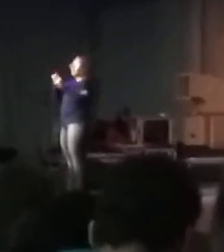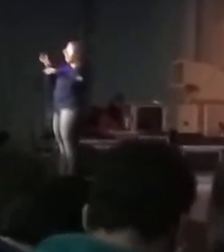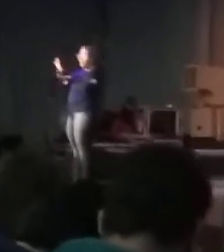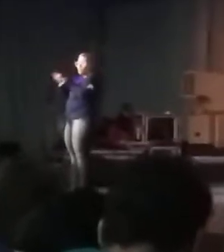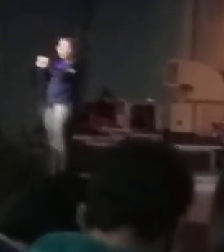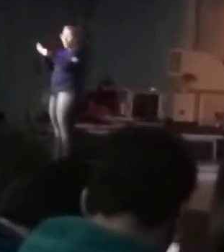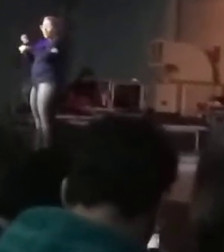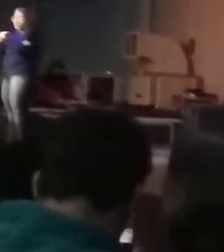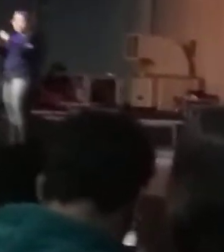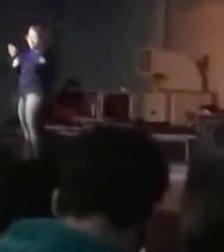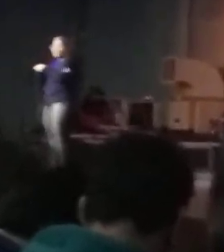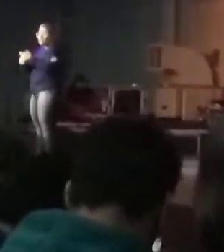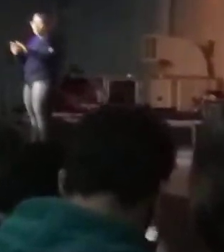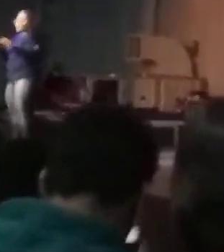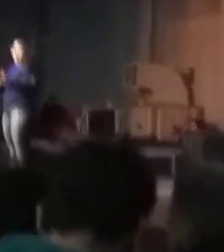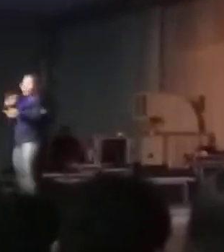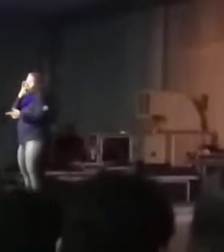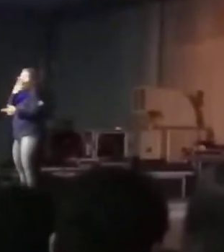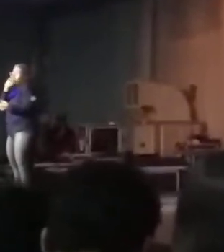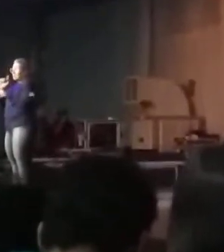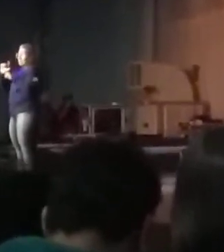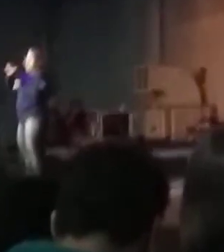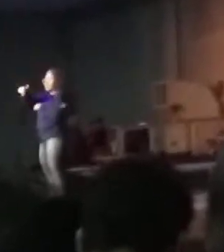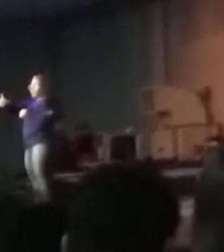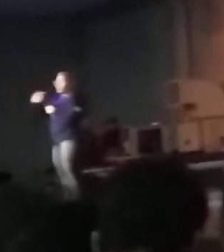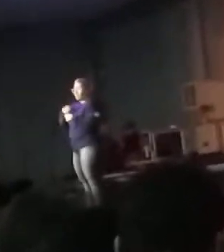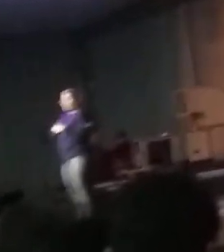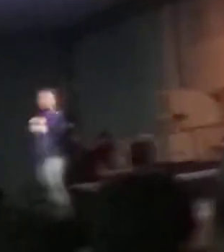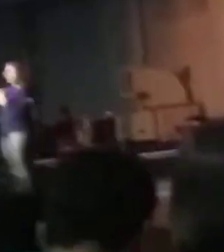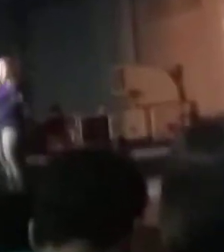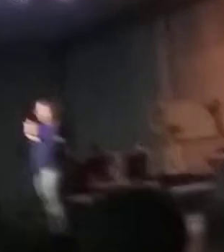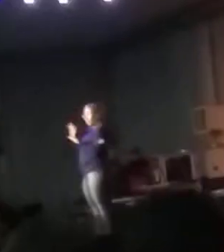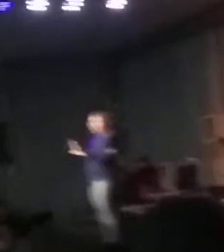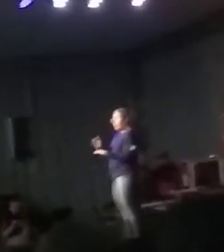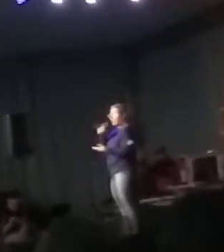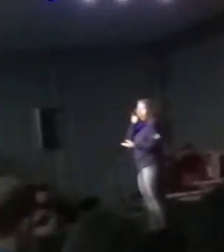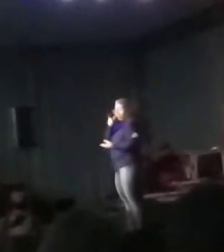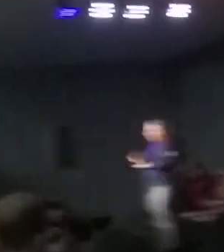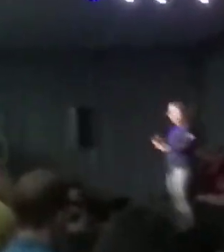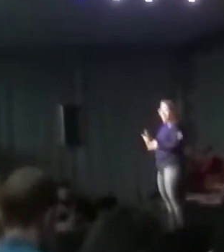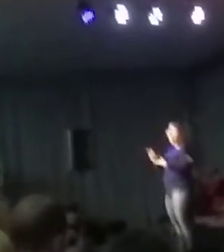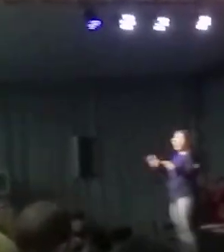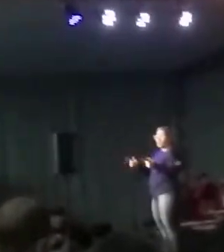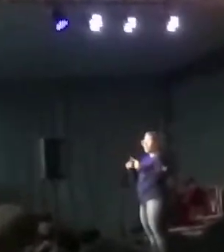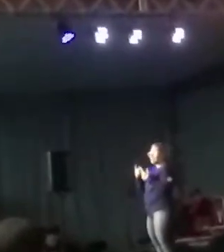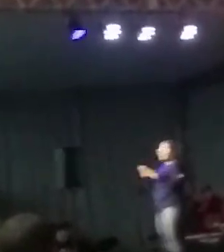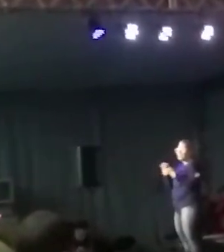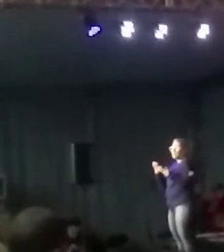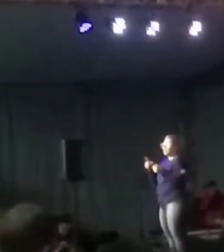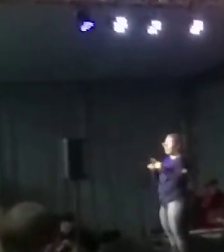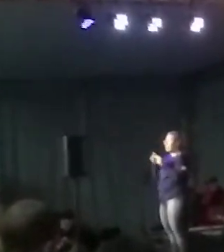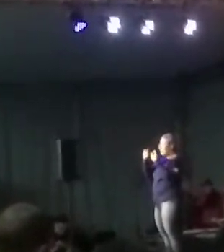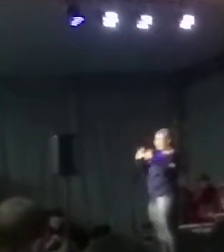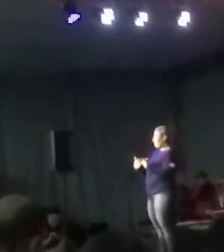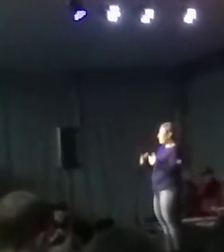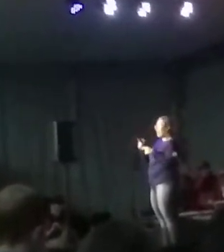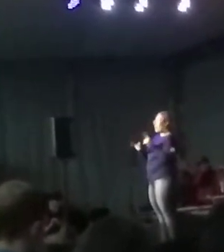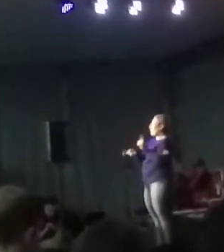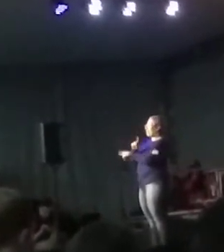em administração, então acho que foi um pouquinho depois aí na sua vida que veio esse interesse, veio essa vontade Não, de falar sobre isso. É